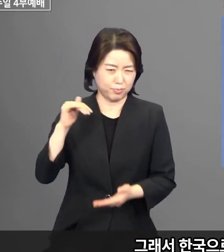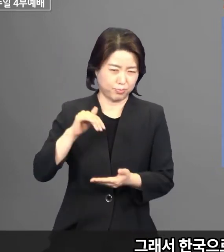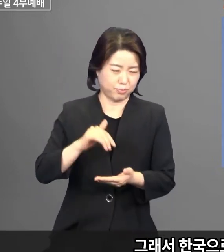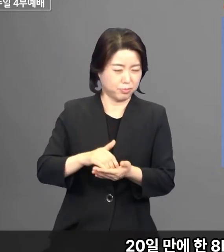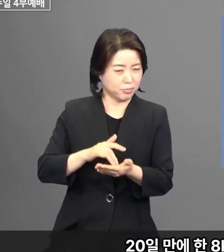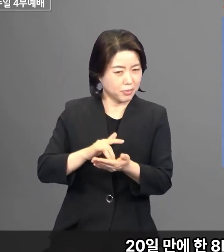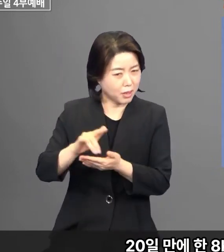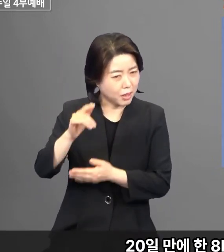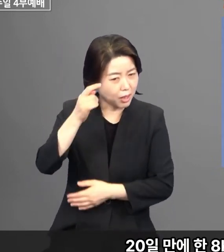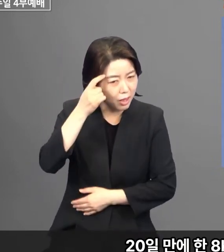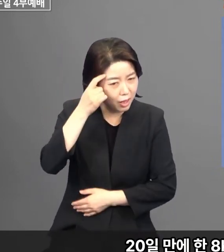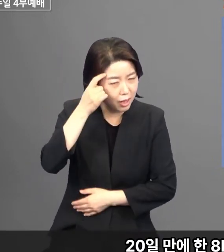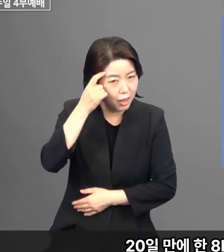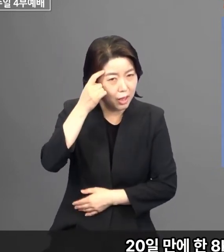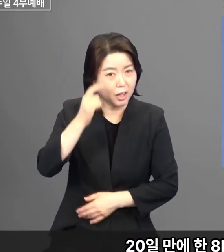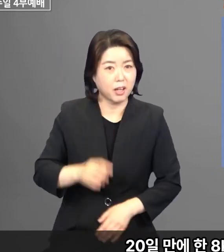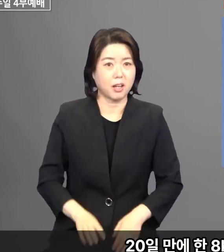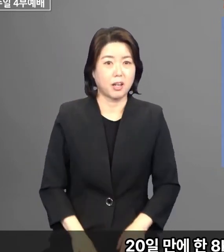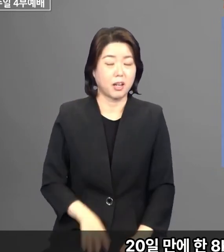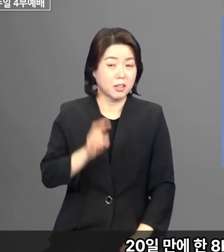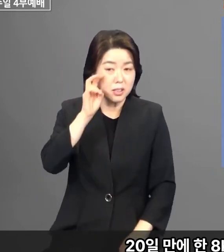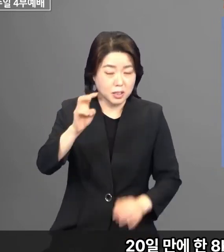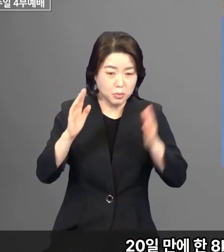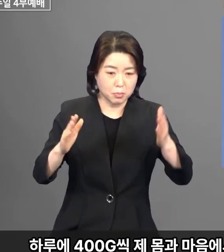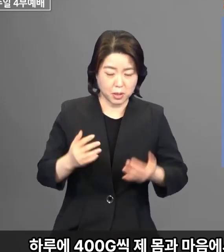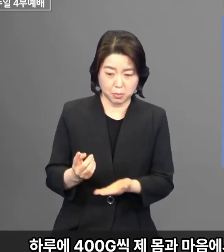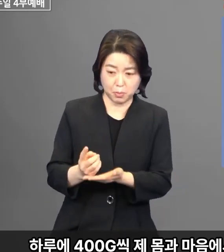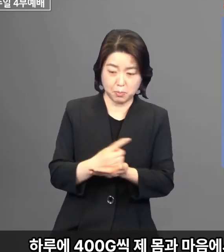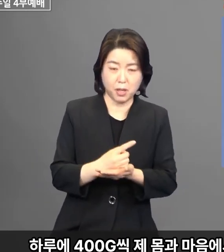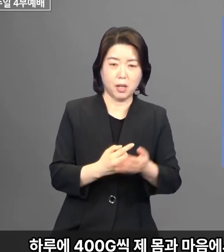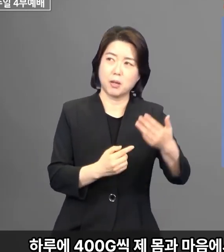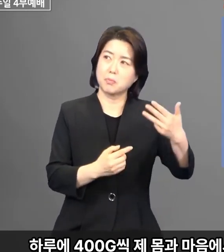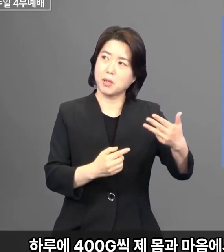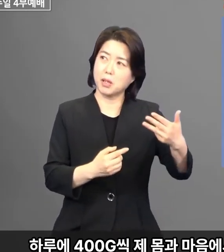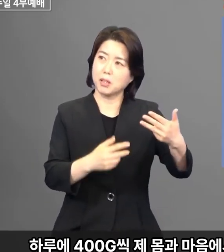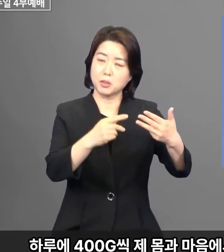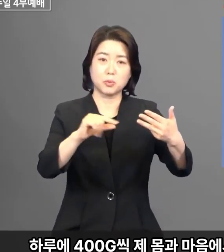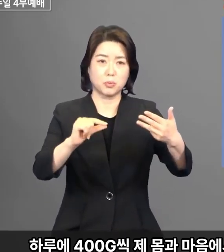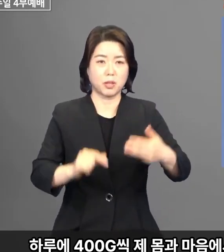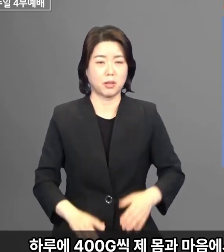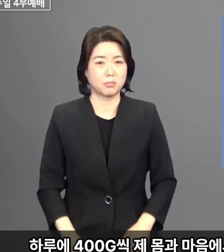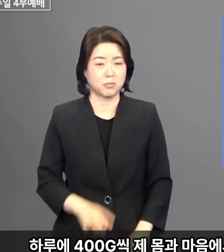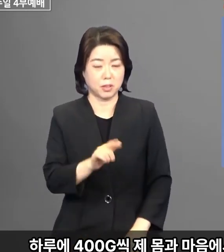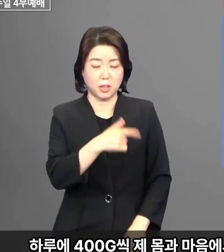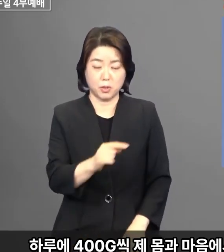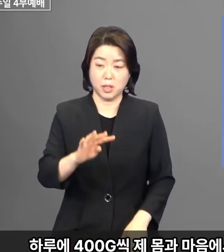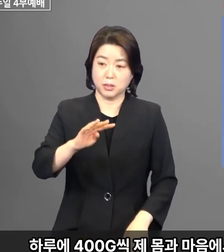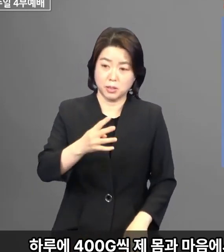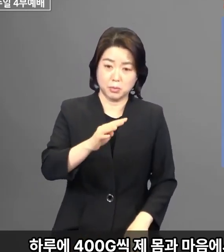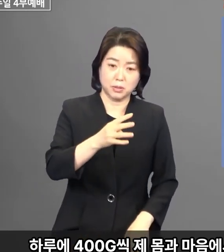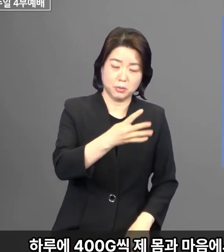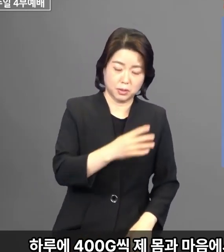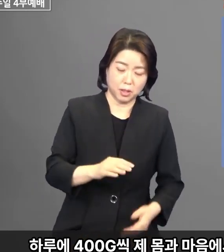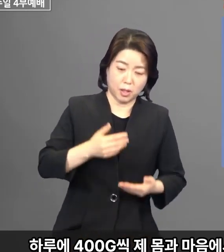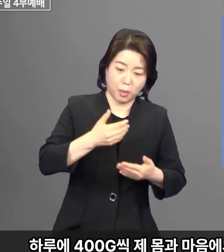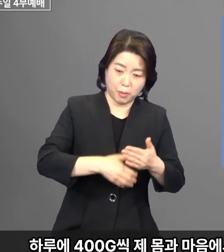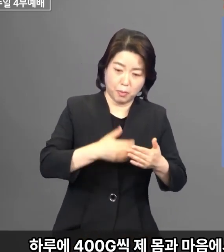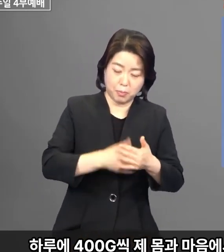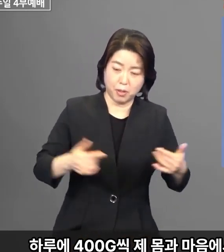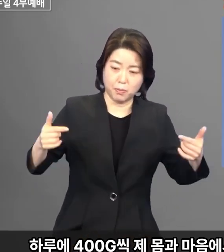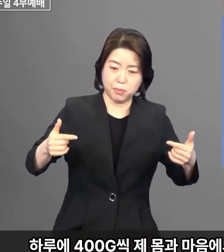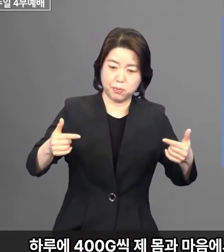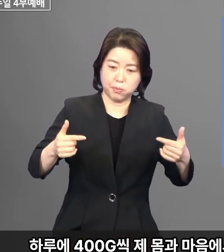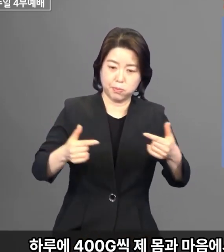돌아가야겠다. 20일 만에 한 8kg이 빠졌습니다. 하루에 400g씩 제 몸과 마음에서 무언가가 빠져나가기